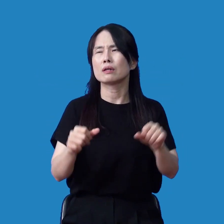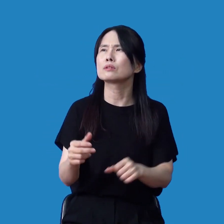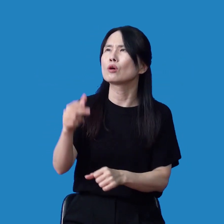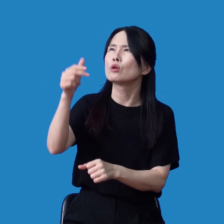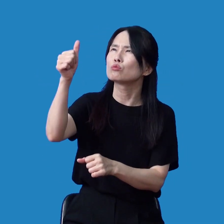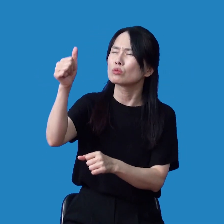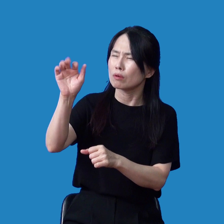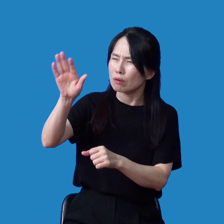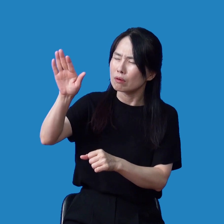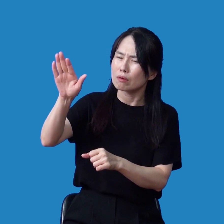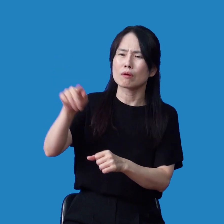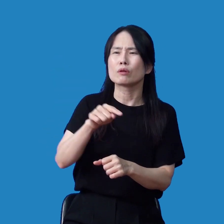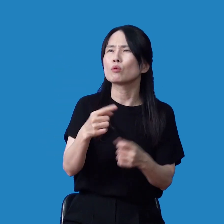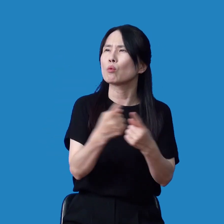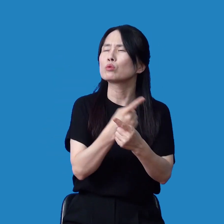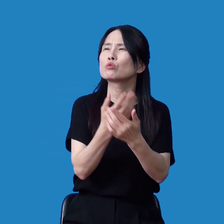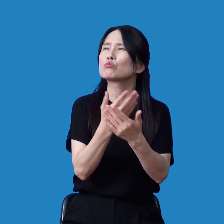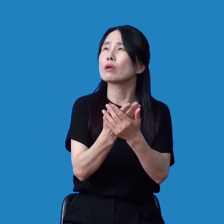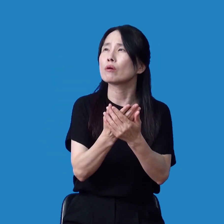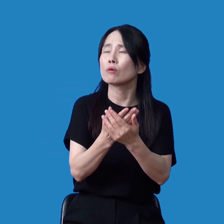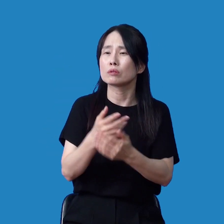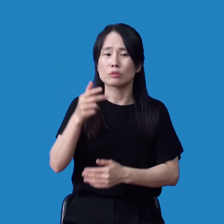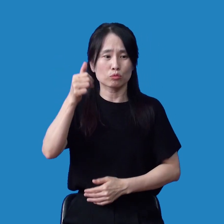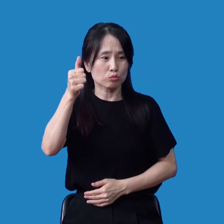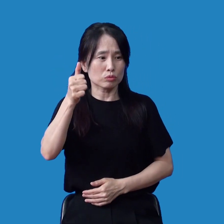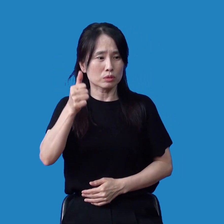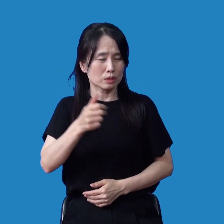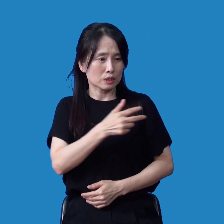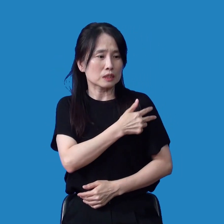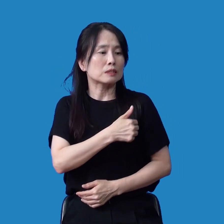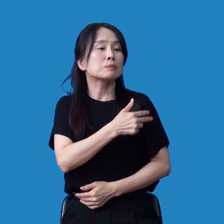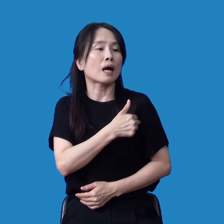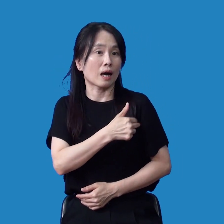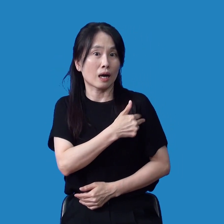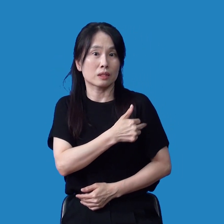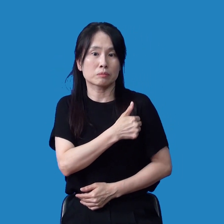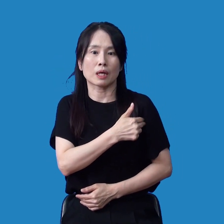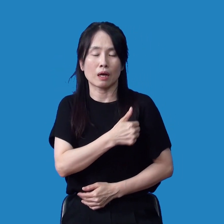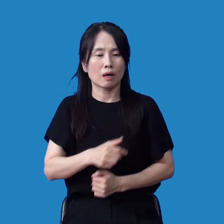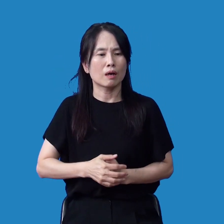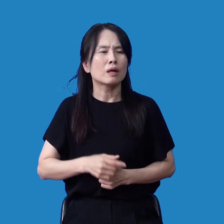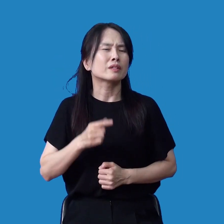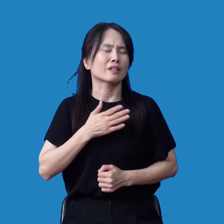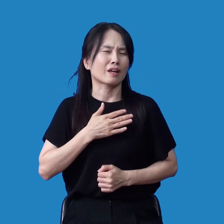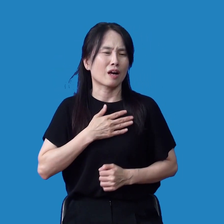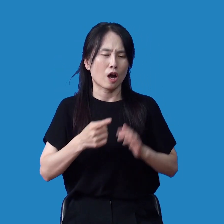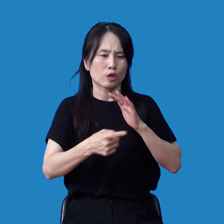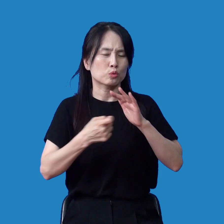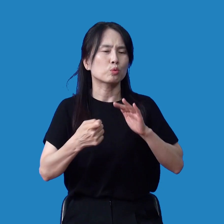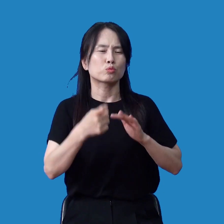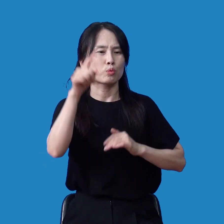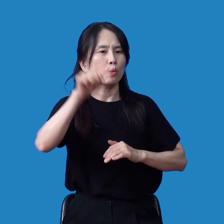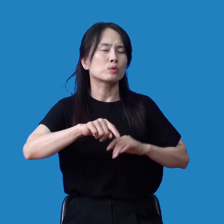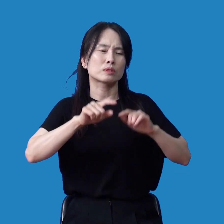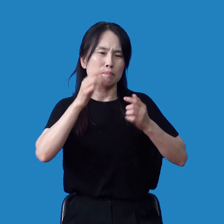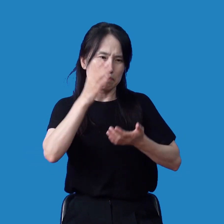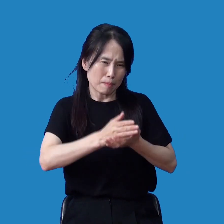교회 집사님인 모양이죠. 내가 아무 일도 안 생기게 기도해 줄 테니까 그대로 살아라고 하더랍니다.